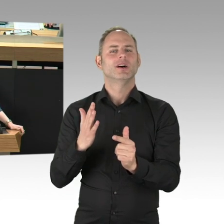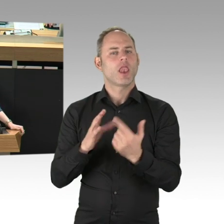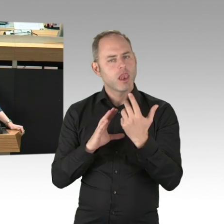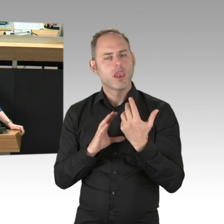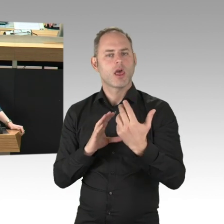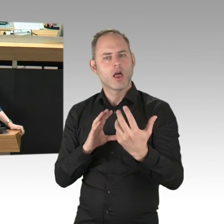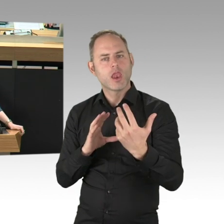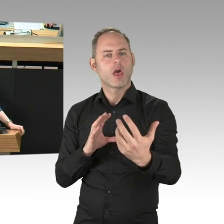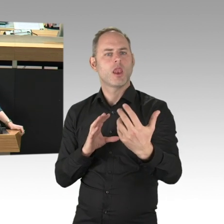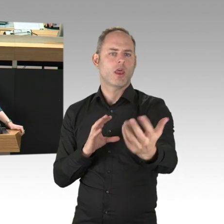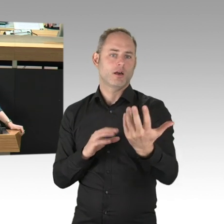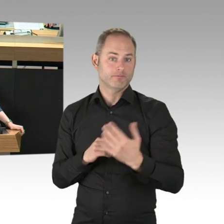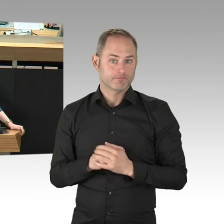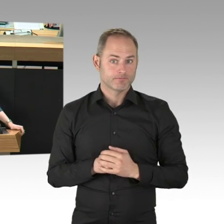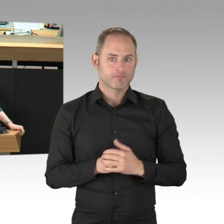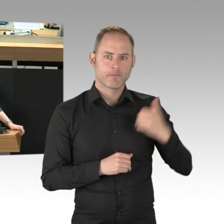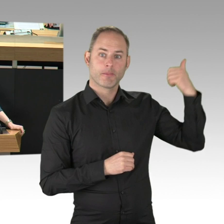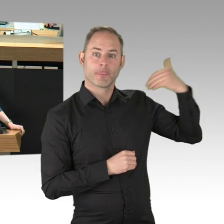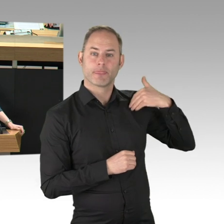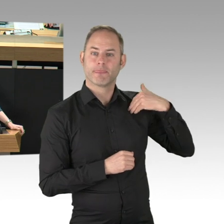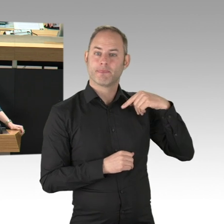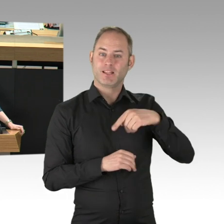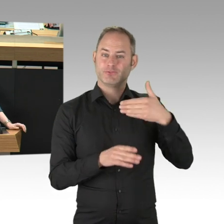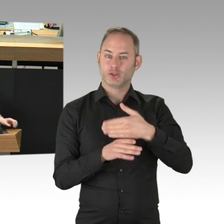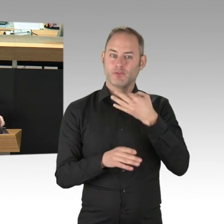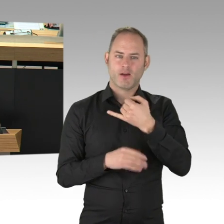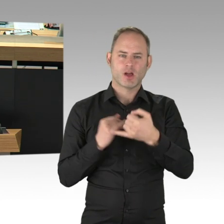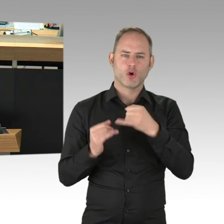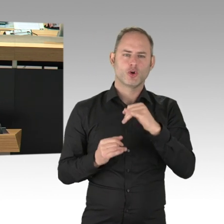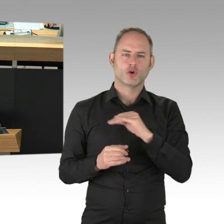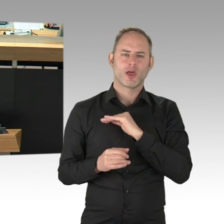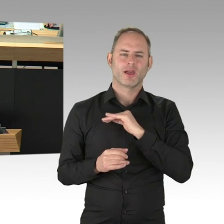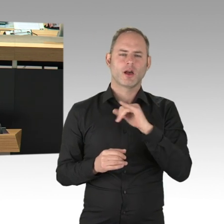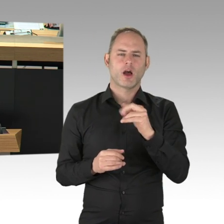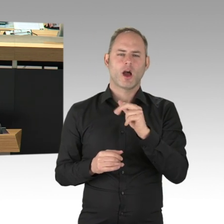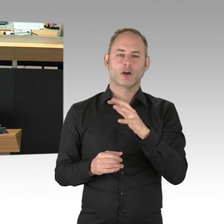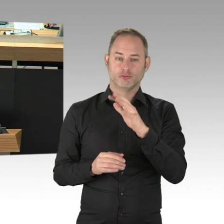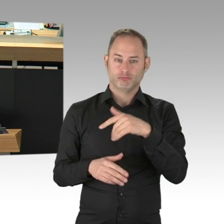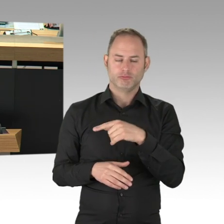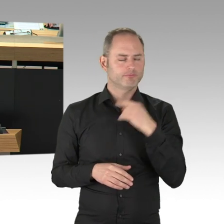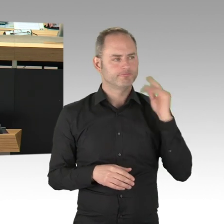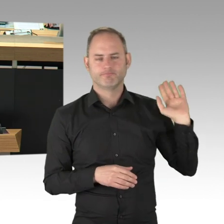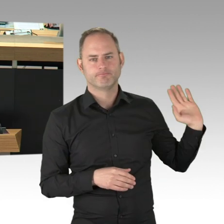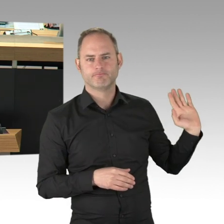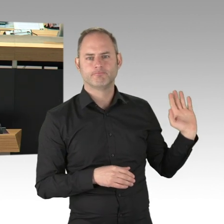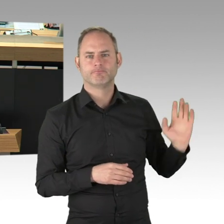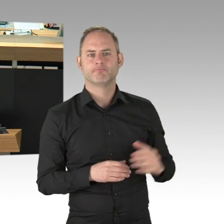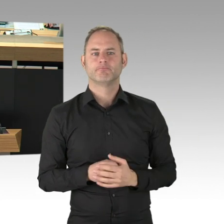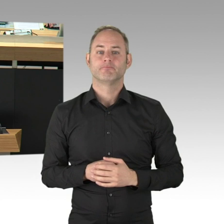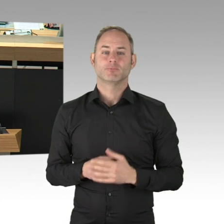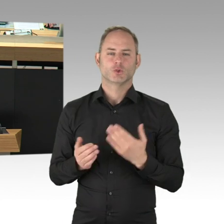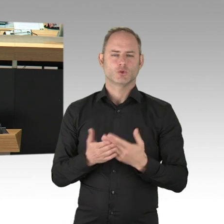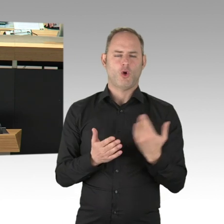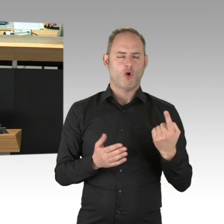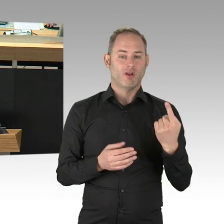ein erster und längst überfälliger Schritt in die richtige Richtung, gar keine Frage. Es wird in 1 bis 2 Jahren zu evaluieren sein, was von